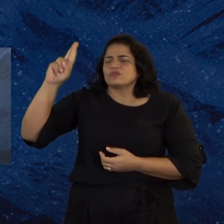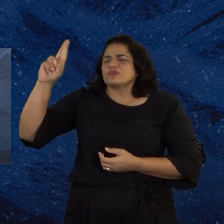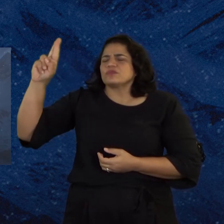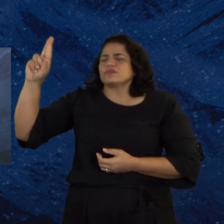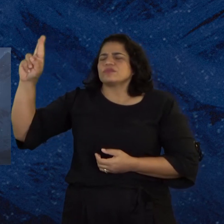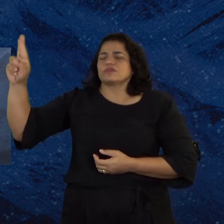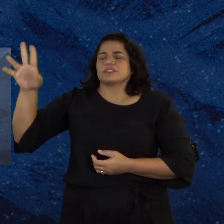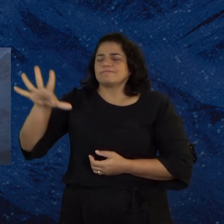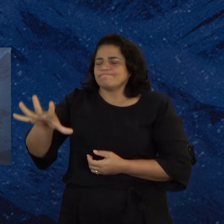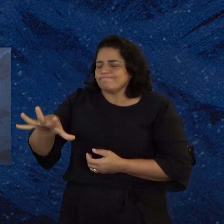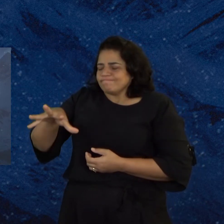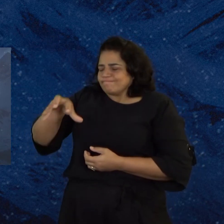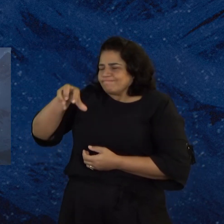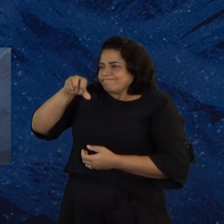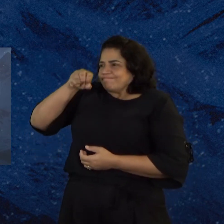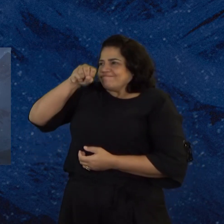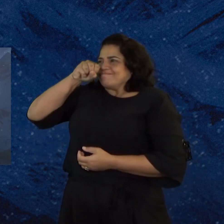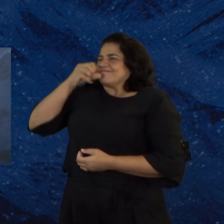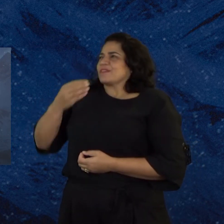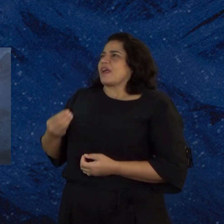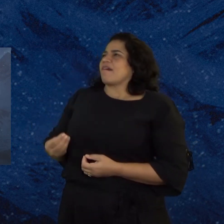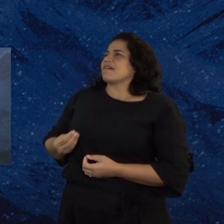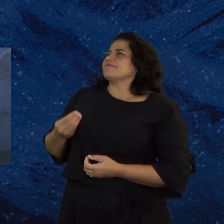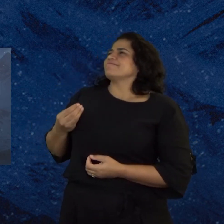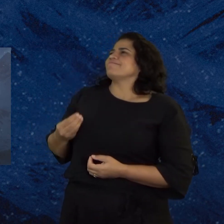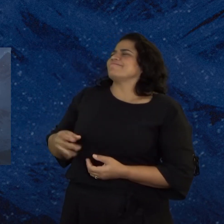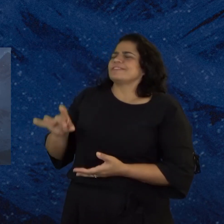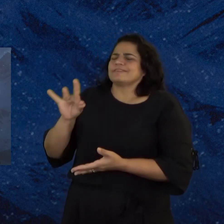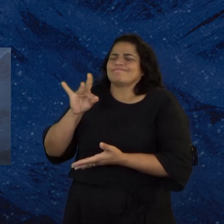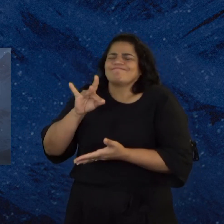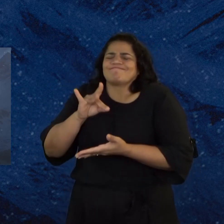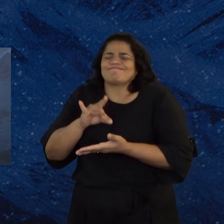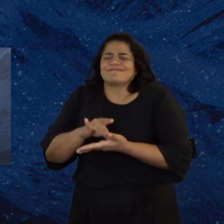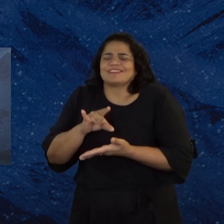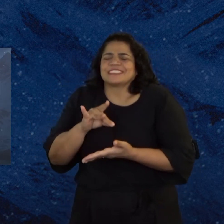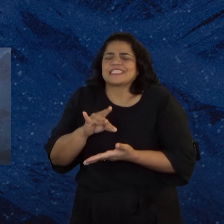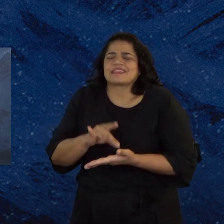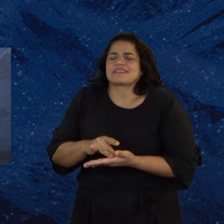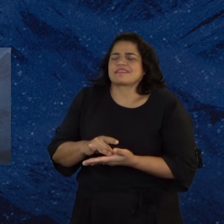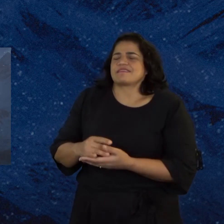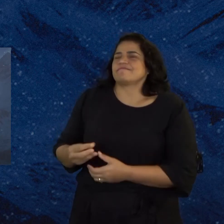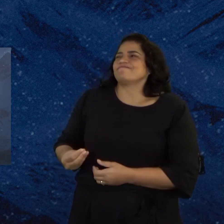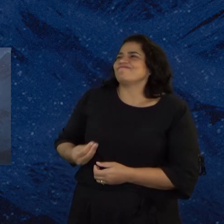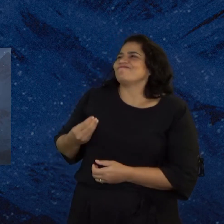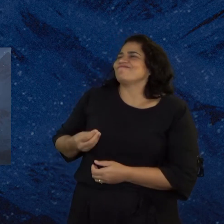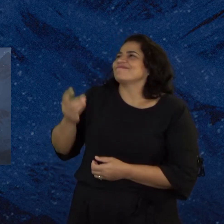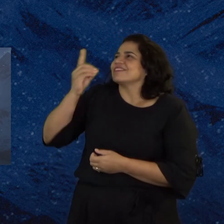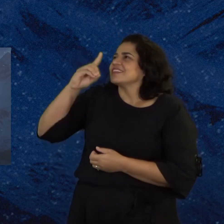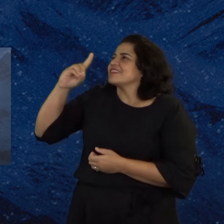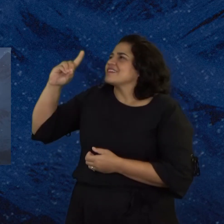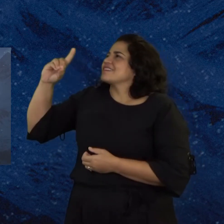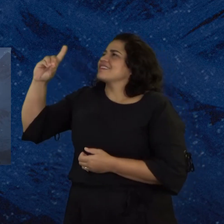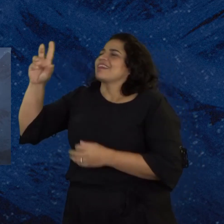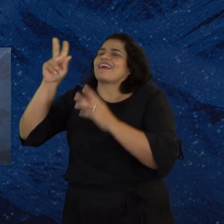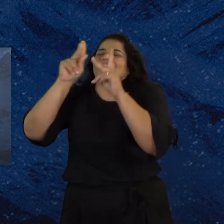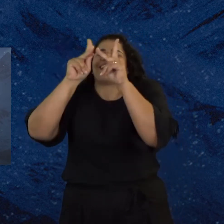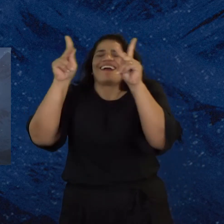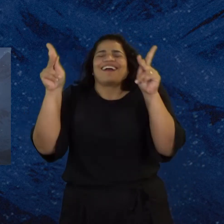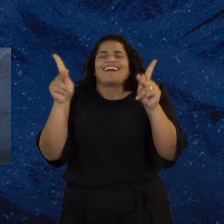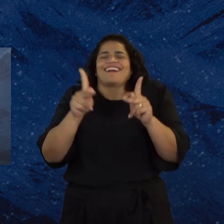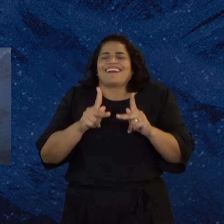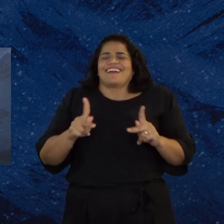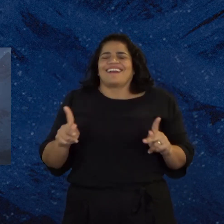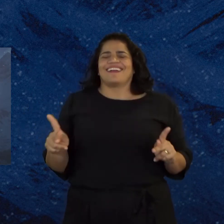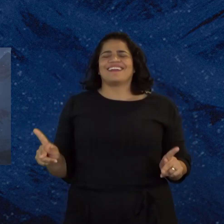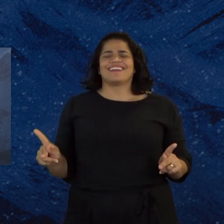Deus, é a vida verdadeira, é a vida, é a paz, é a alegria, é